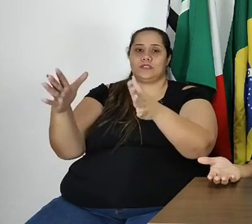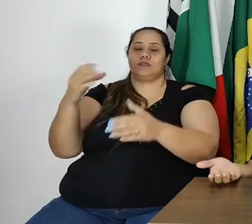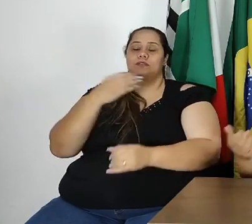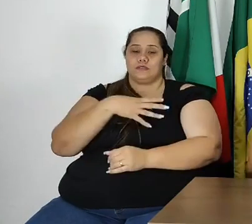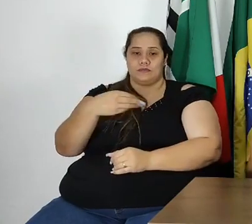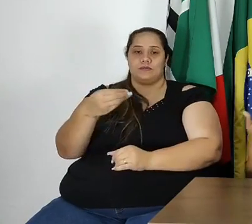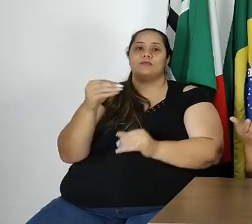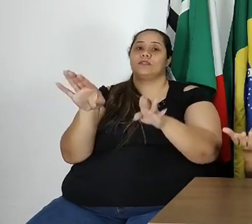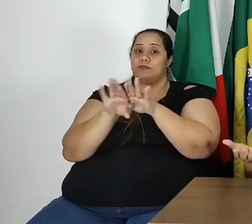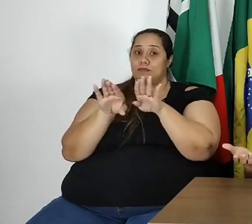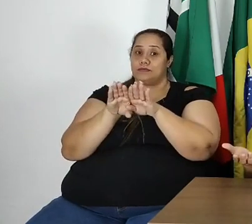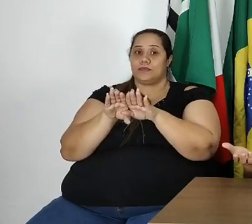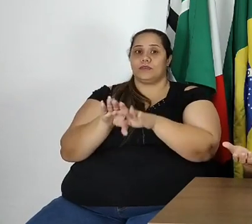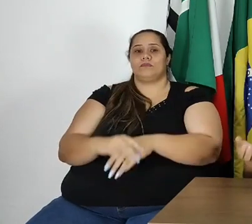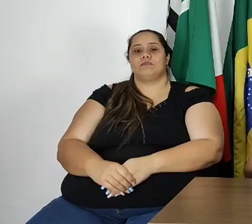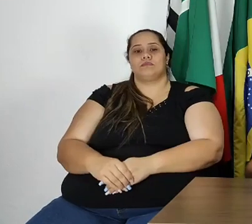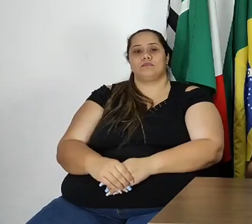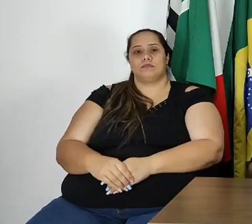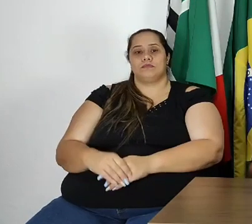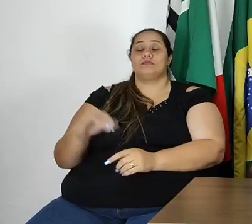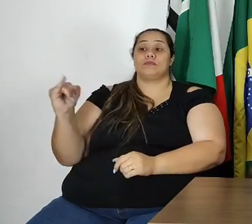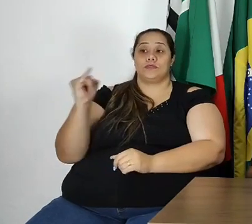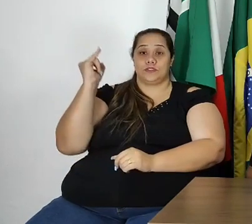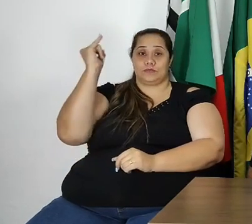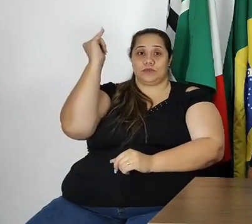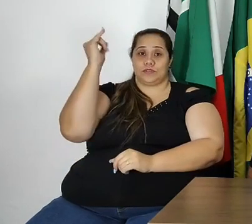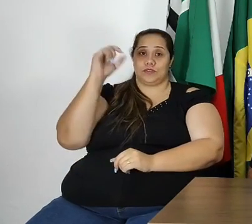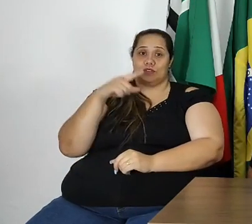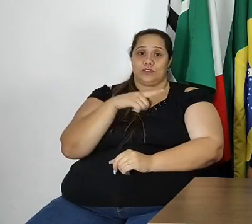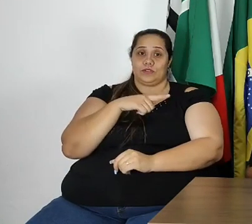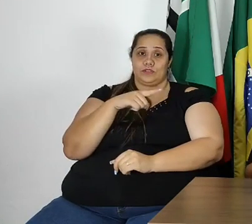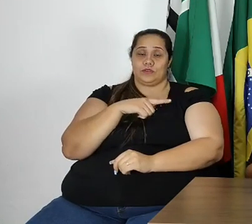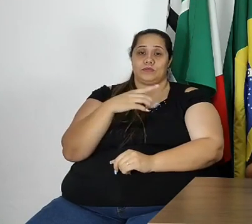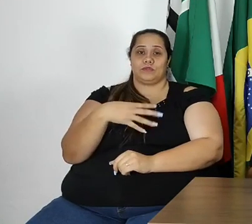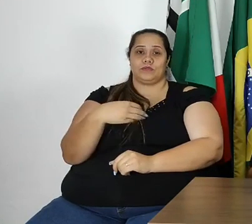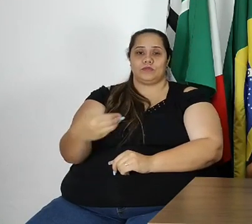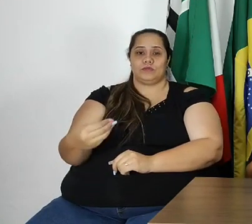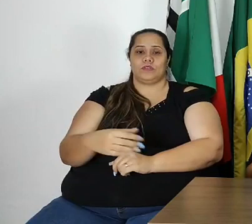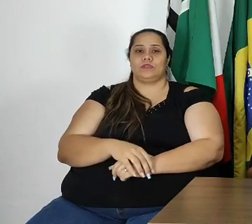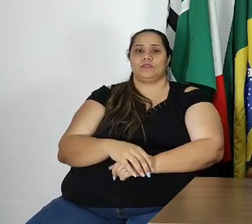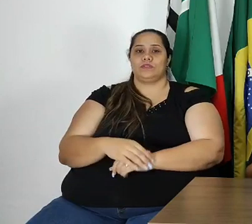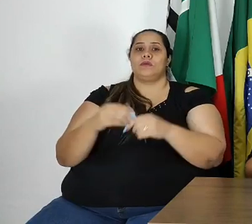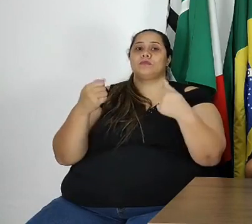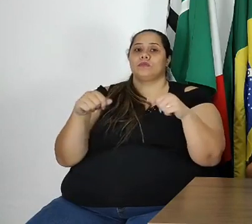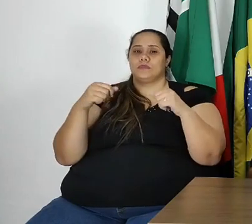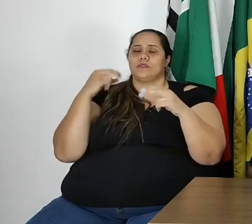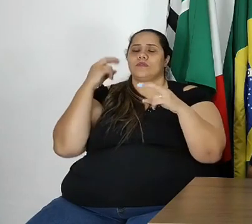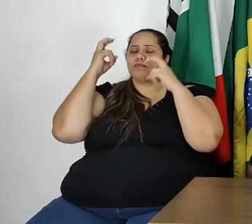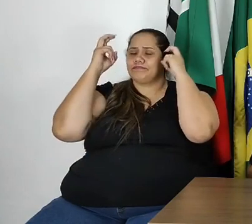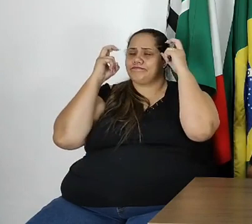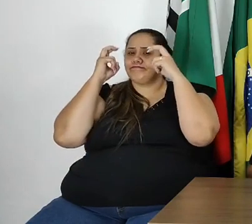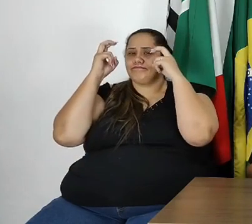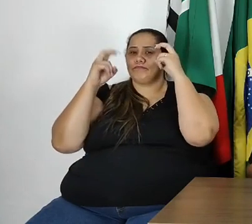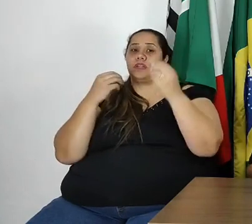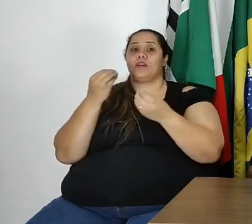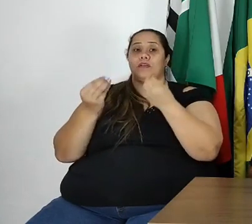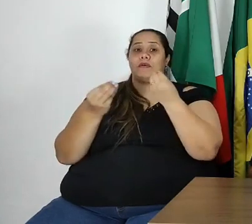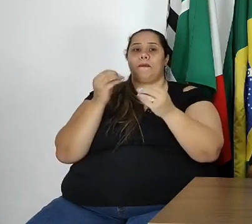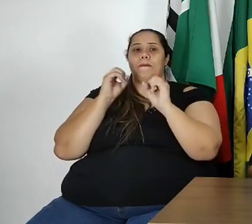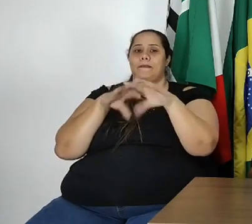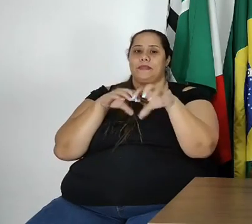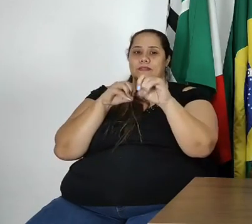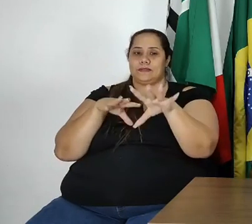filho, que isso é o importante. Quando temos filhos, a gente precisa se preocupar com a educação dele. E